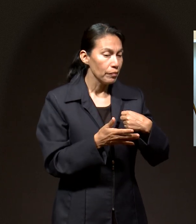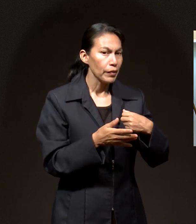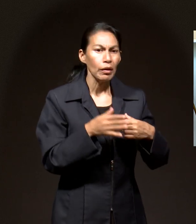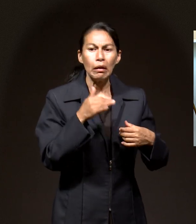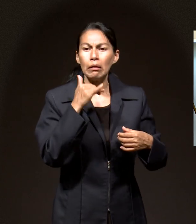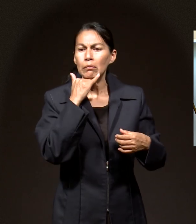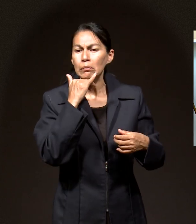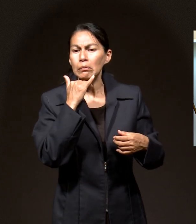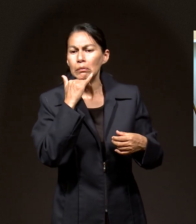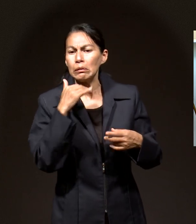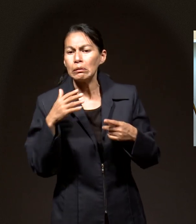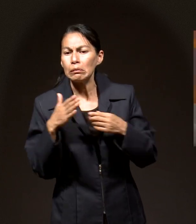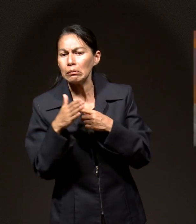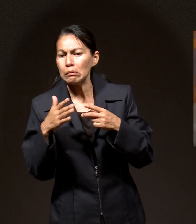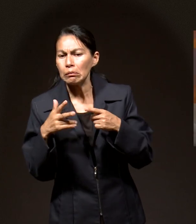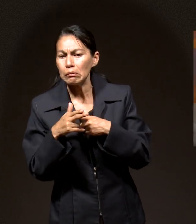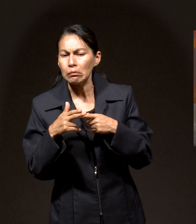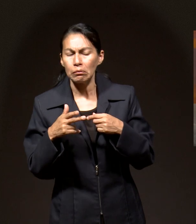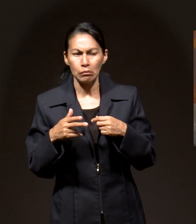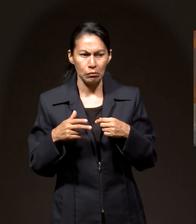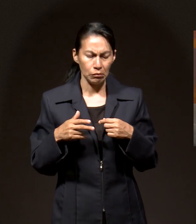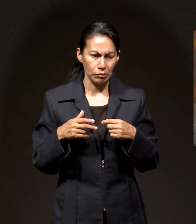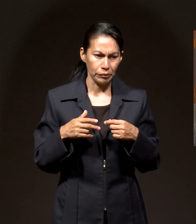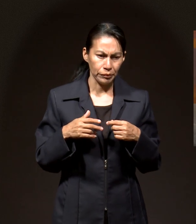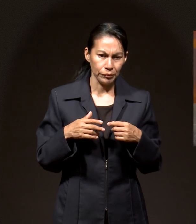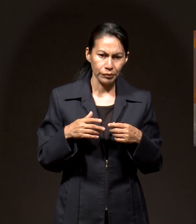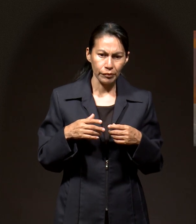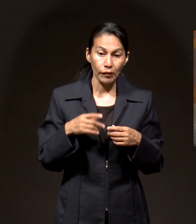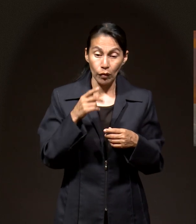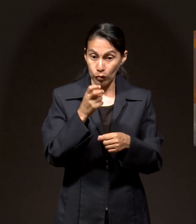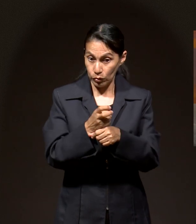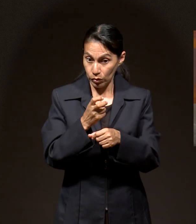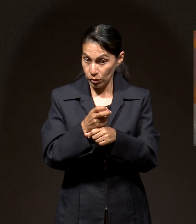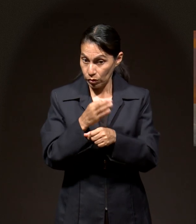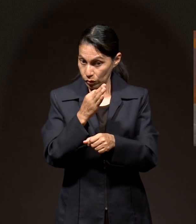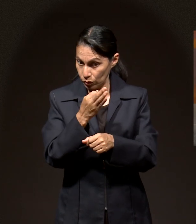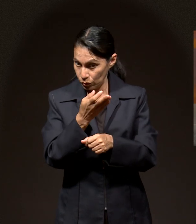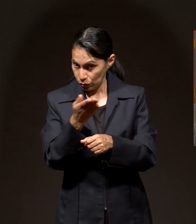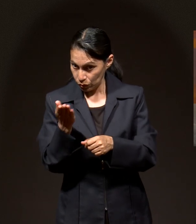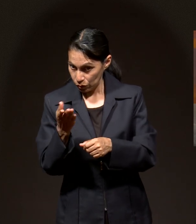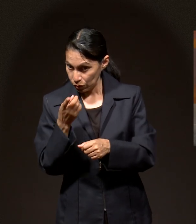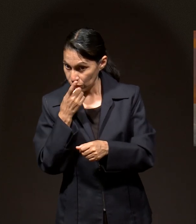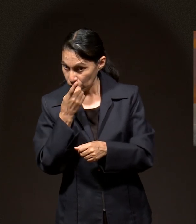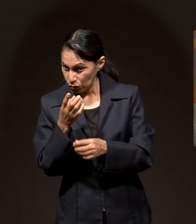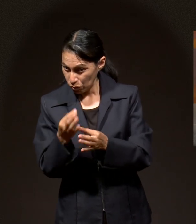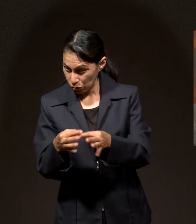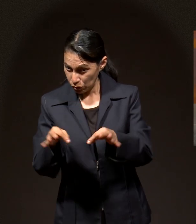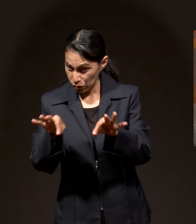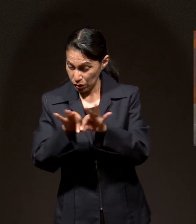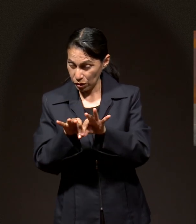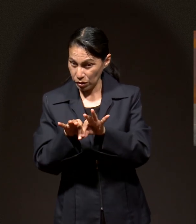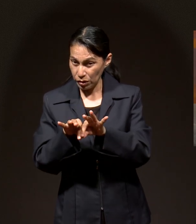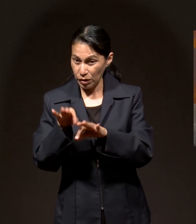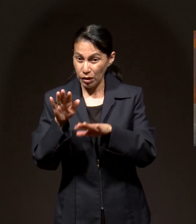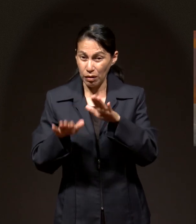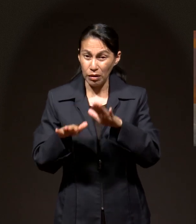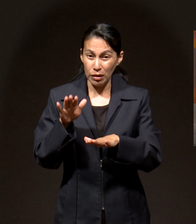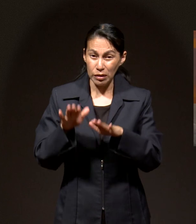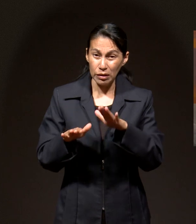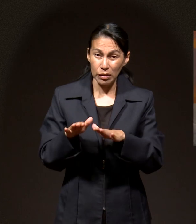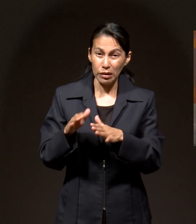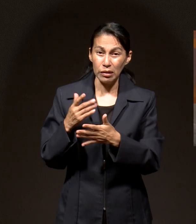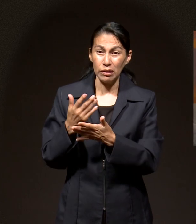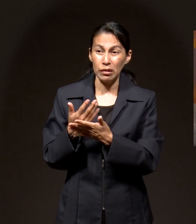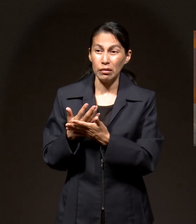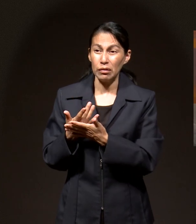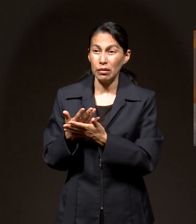sala de operaciones. Pero mire, perdón que le interrumpa, pastor, sí. Sabe usted, acaba de mencionar algo también importante. A veces esperamos a llegar